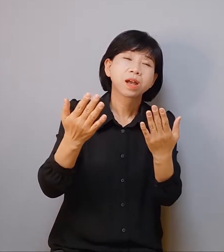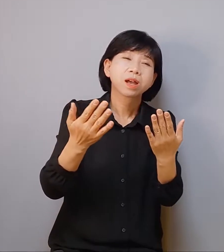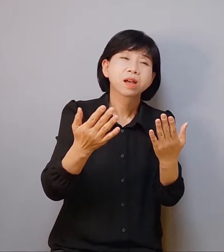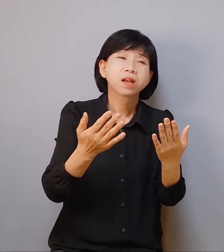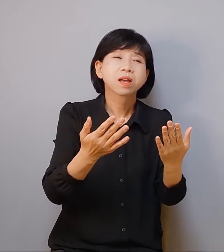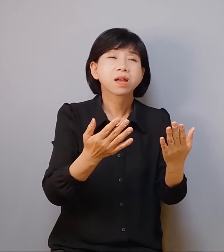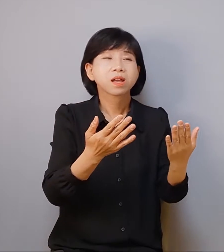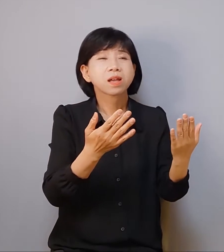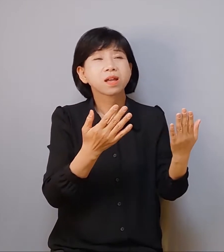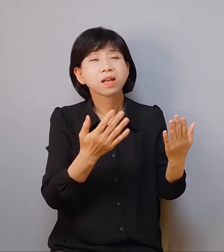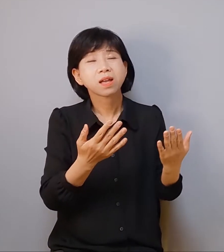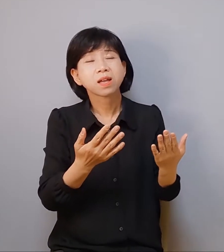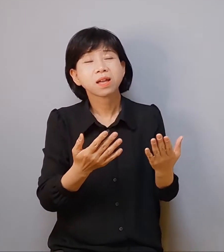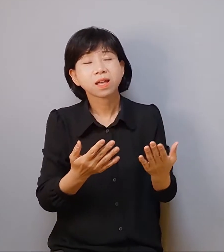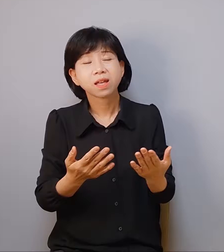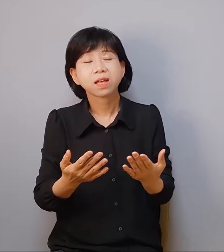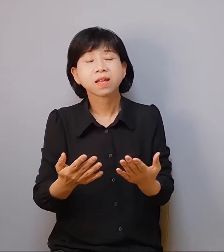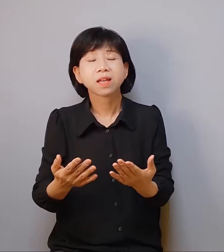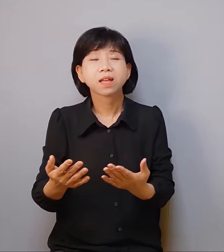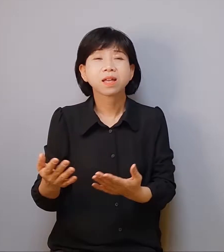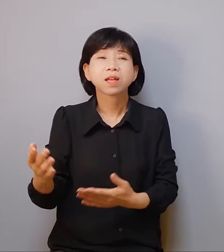나는도다.